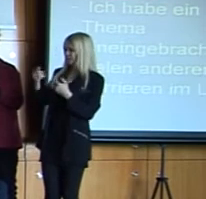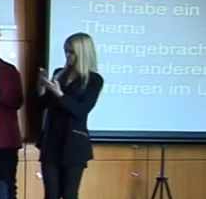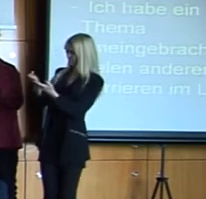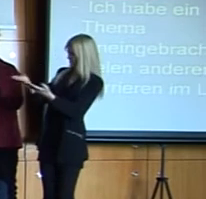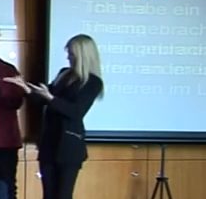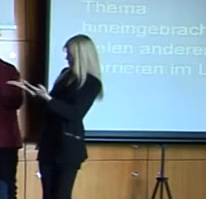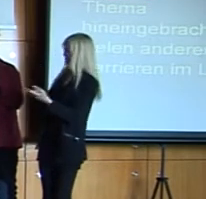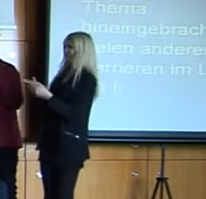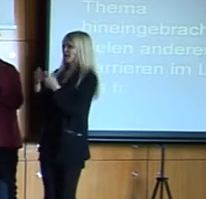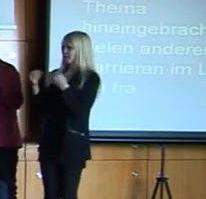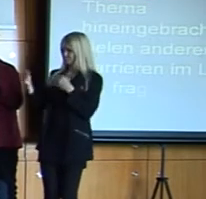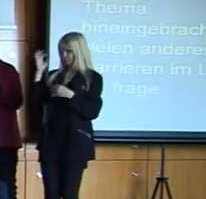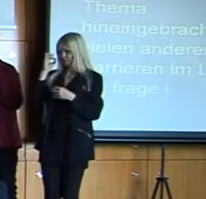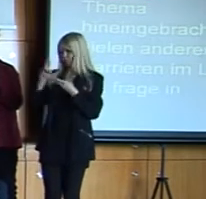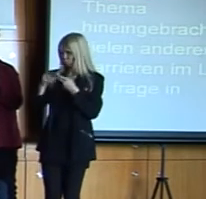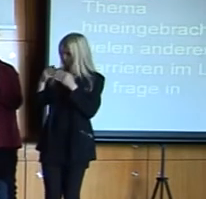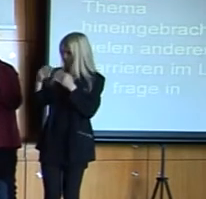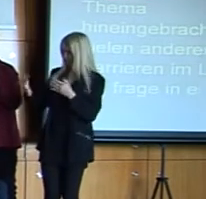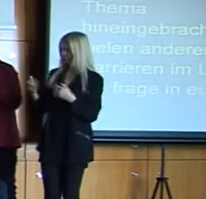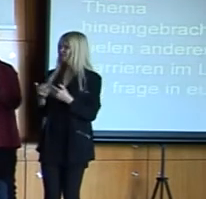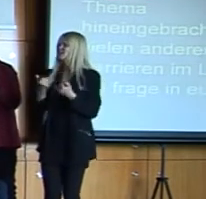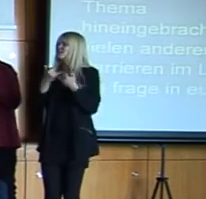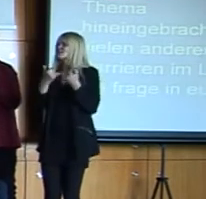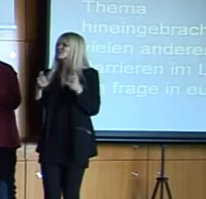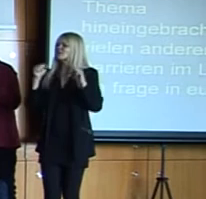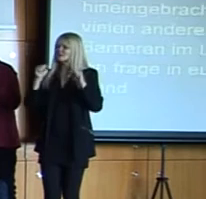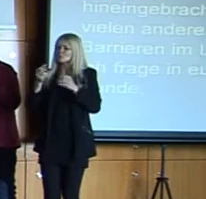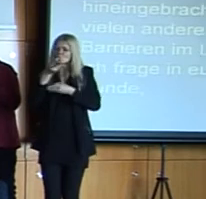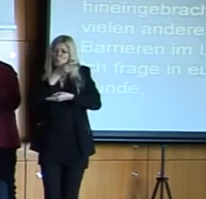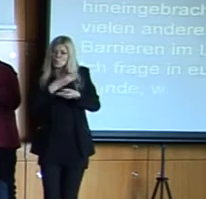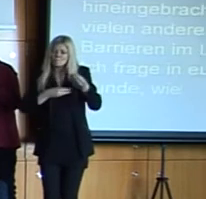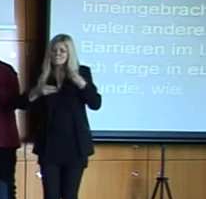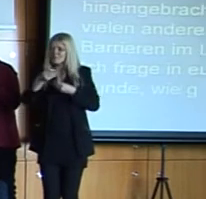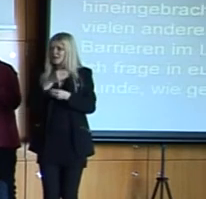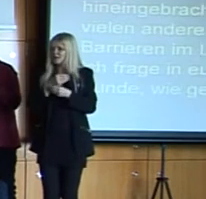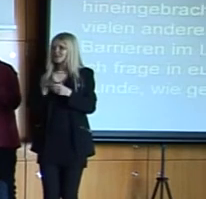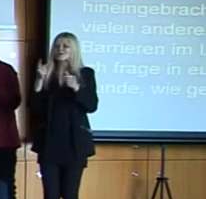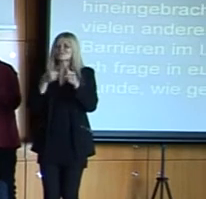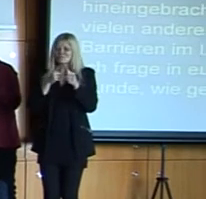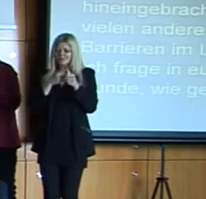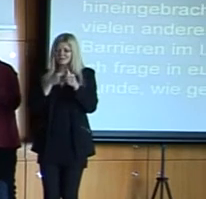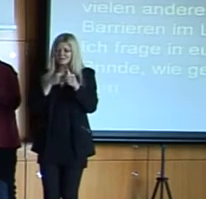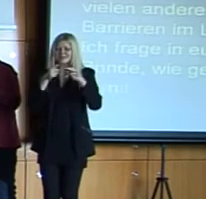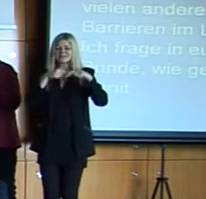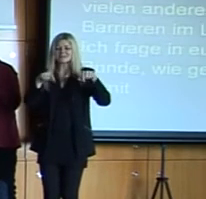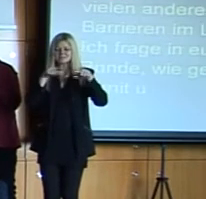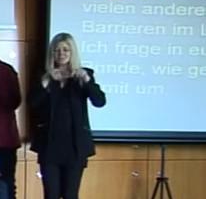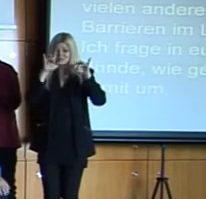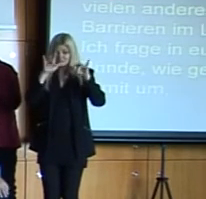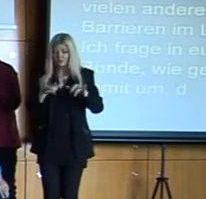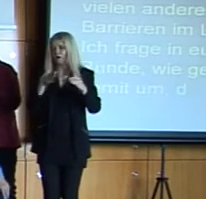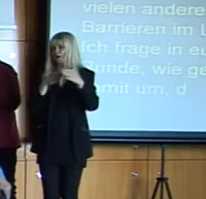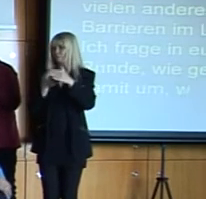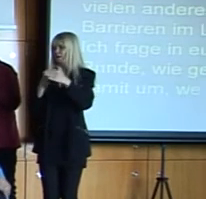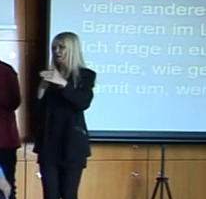als Expertinnen und Experten hinein, wie geht man denn damit um, wenn es gesellschaftliche Barrieren gibt, die man nicht mit